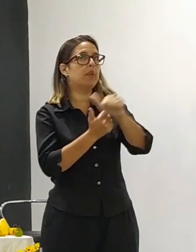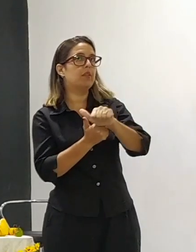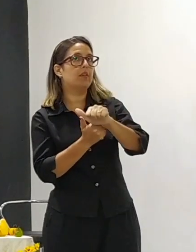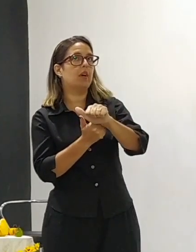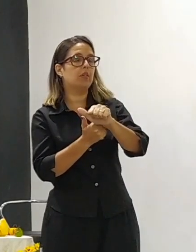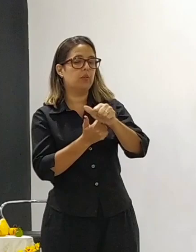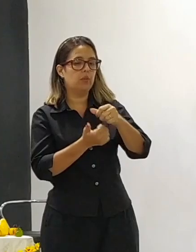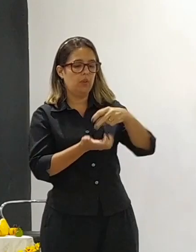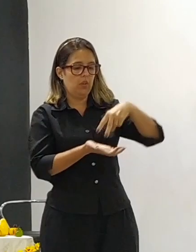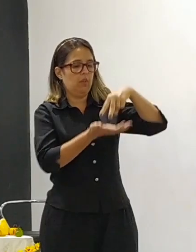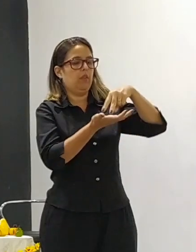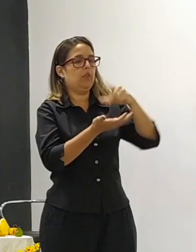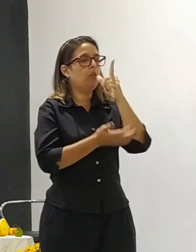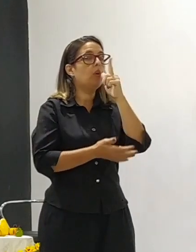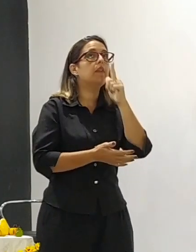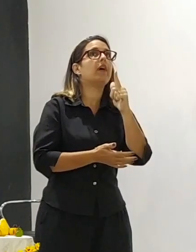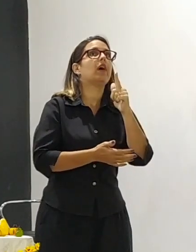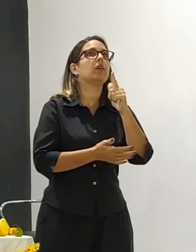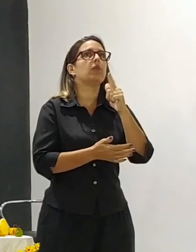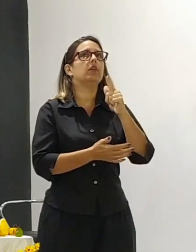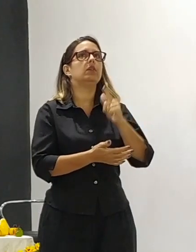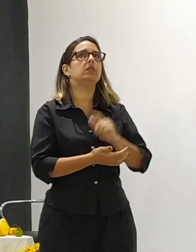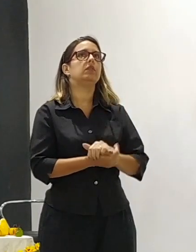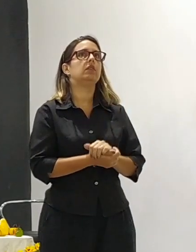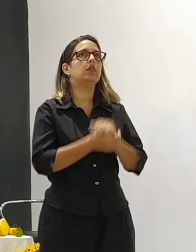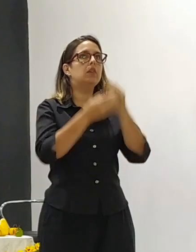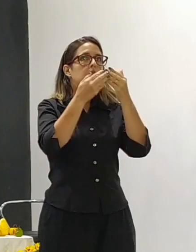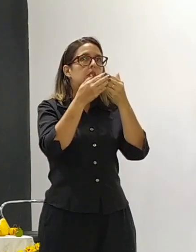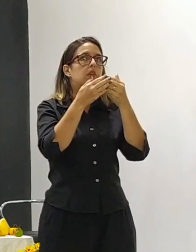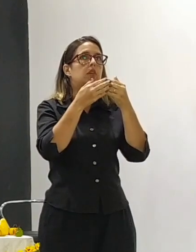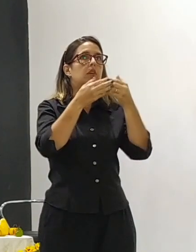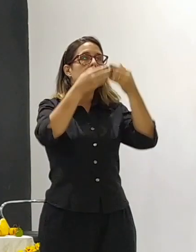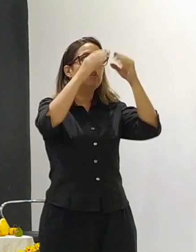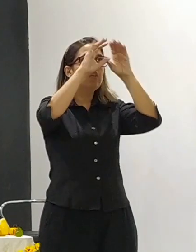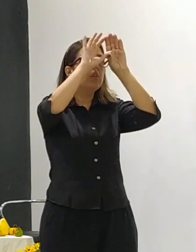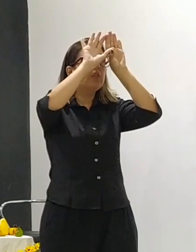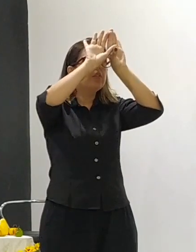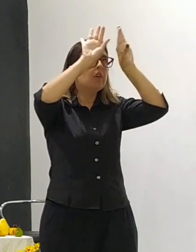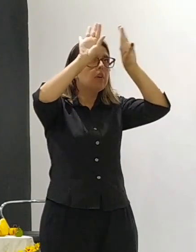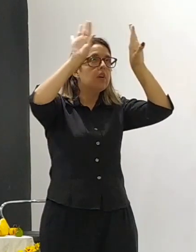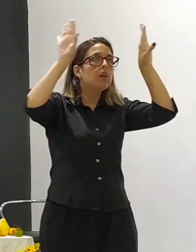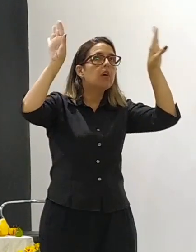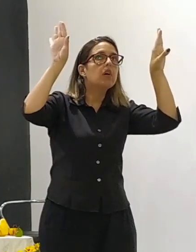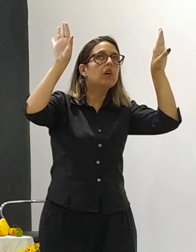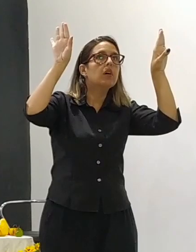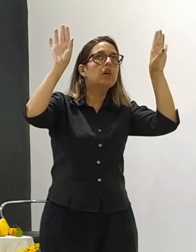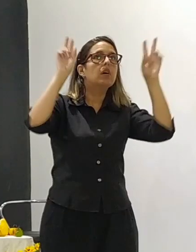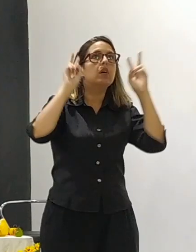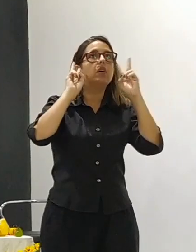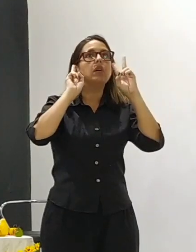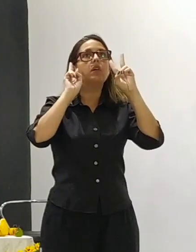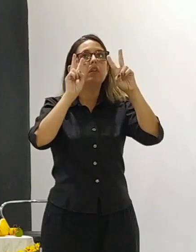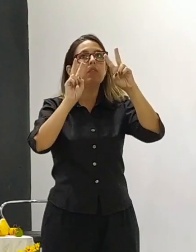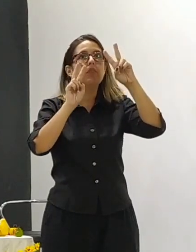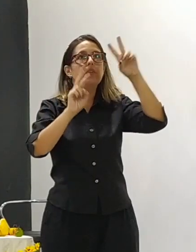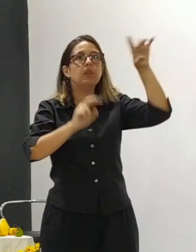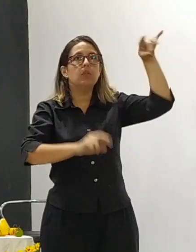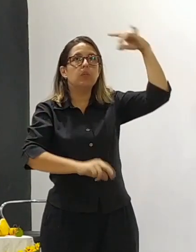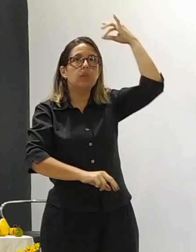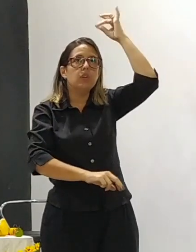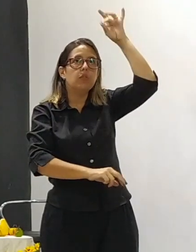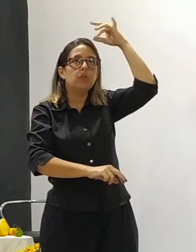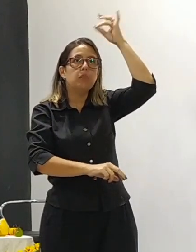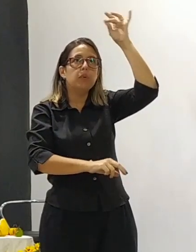da água, e eis que se lhes abriram os céus, e viu o Espírito de